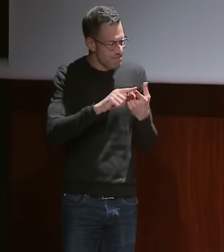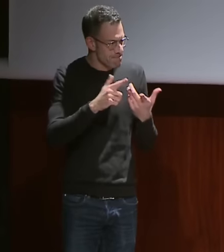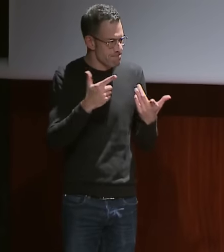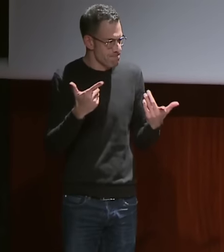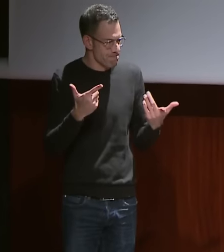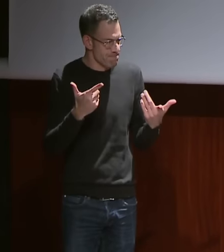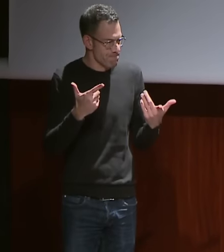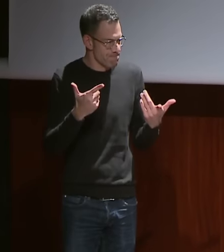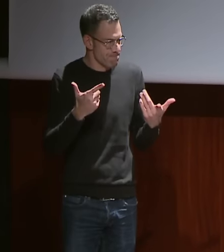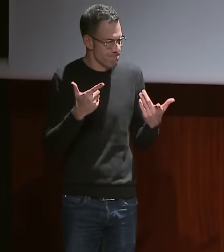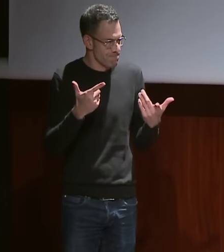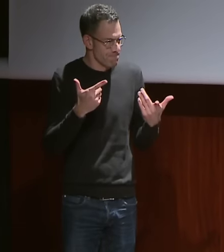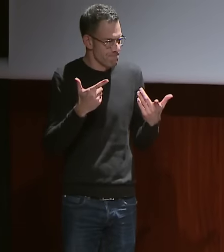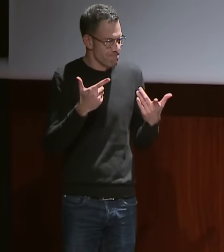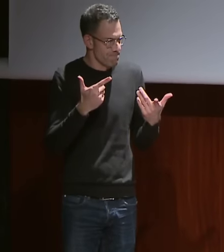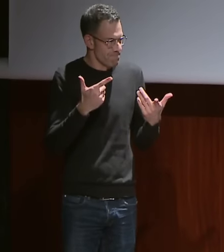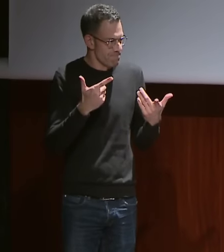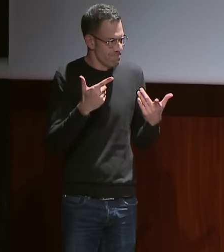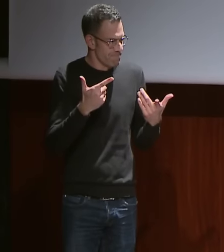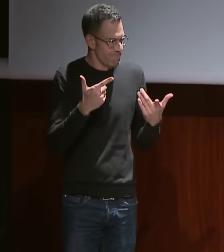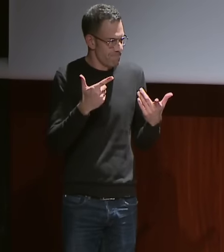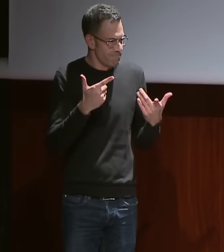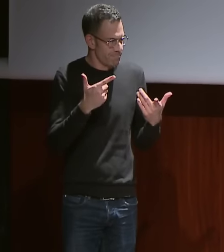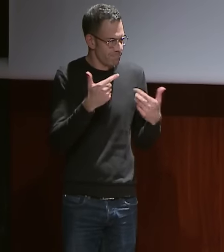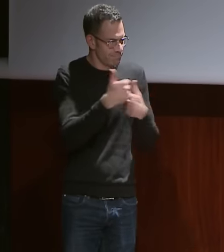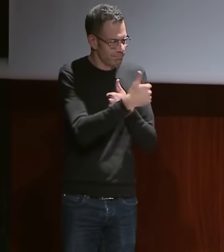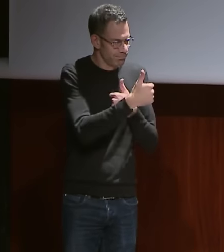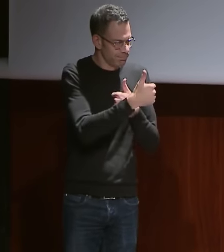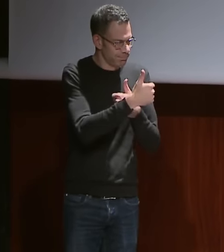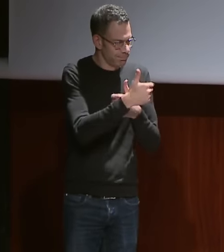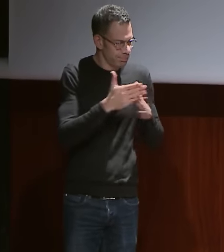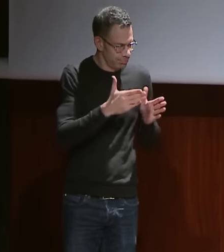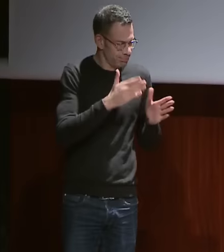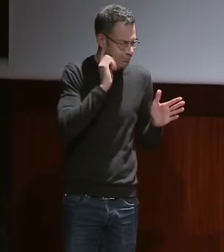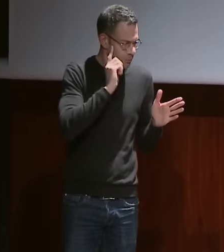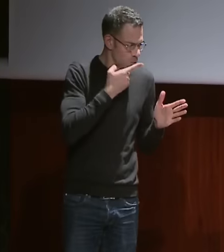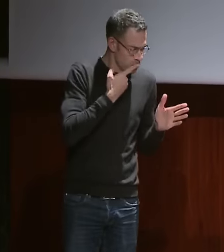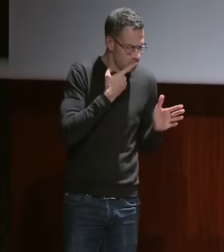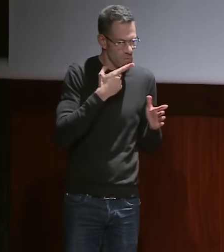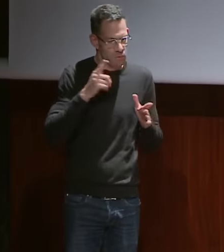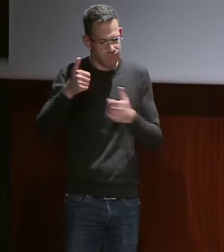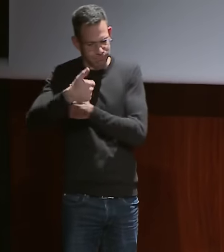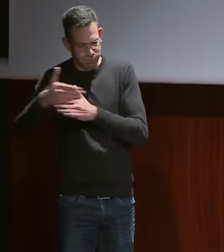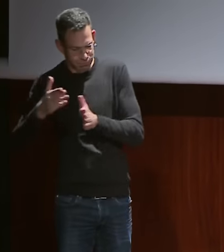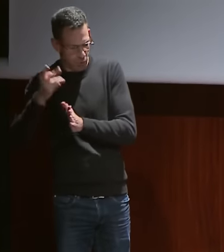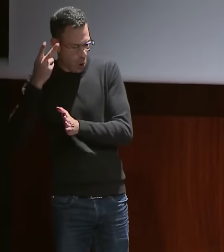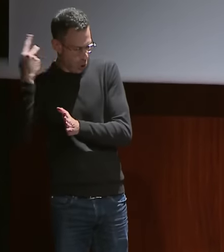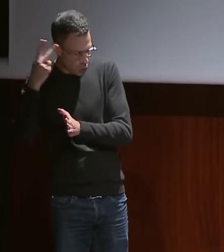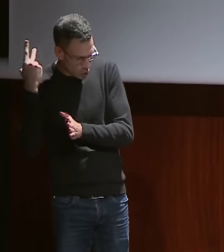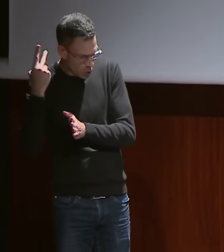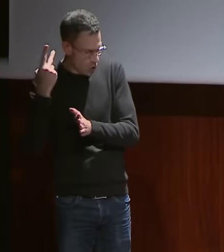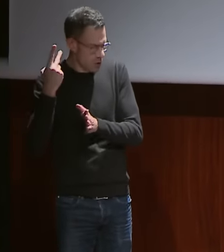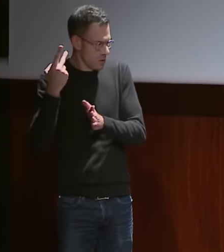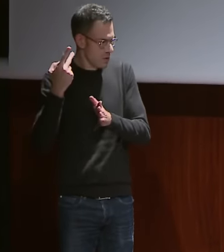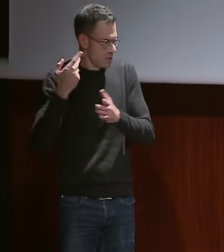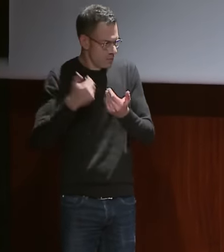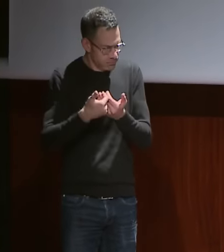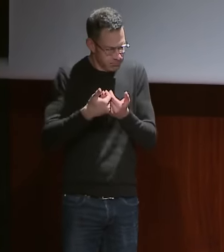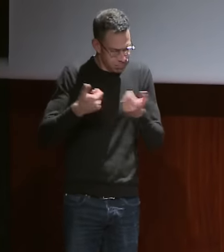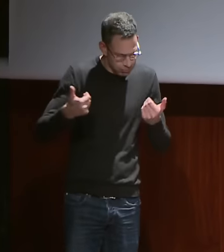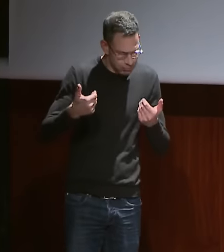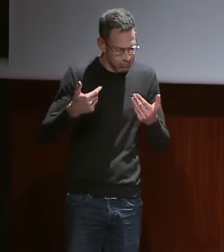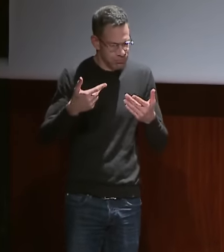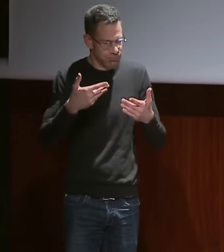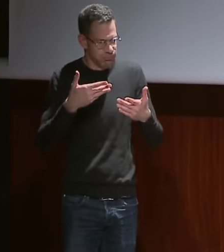entre sourds et entendants, du cloisonnement des sourds dans un premier temps, puis des barrières qui peuvent exister entre sourds